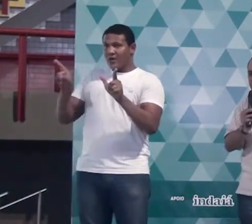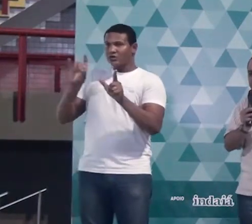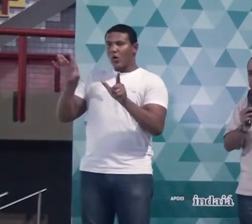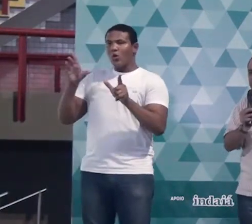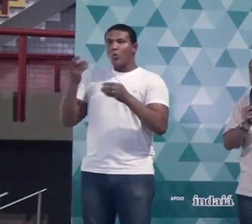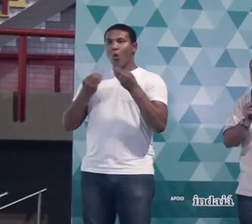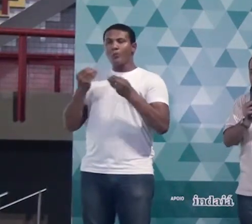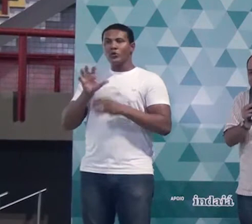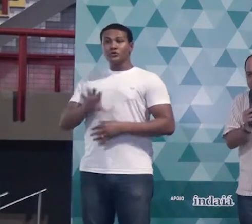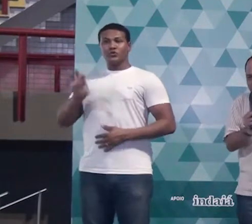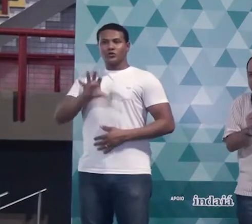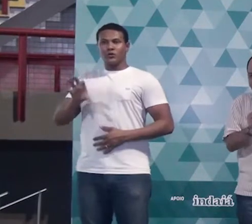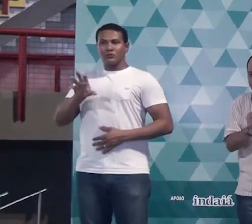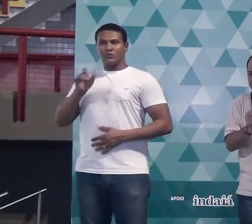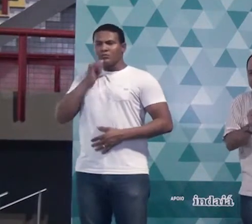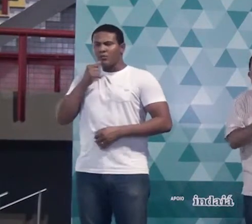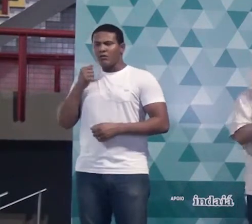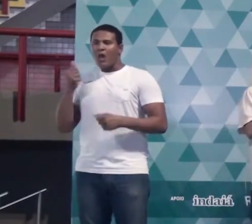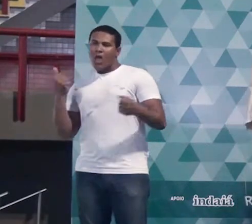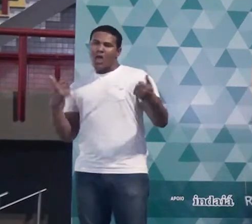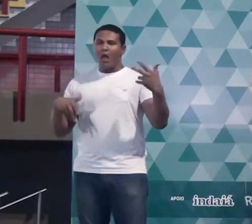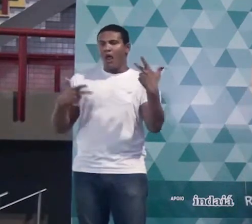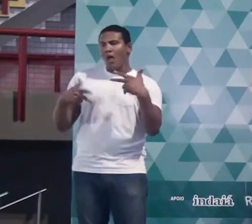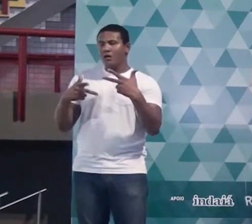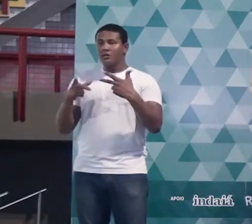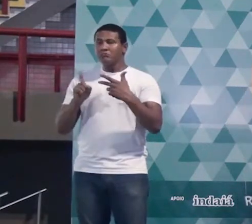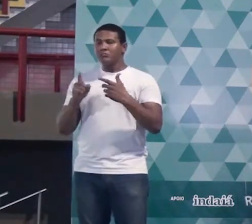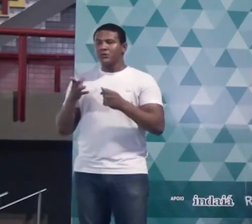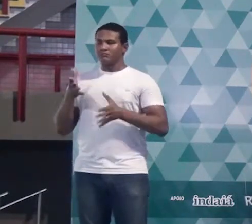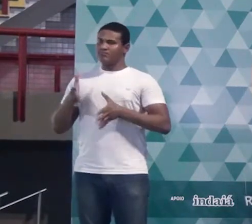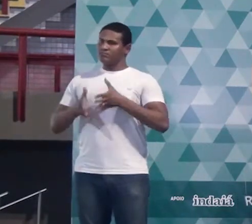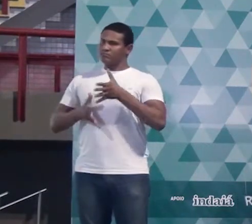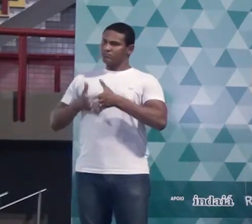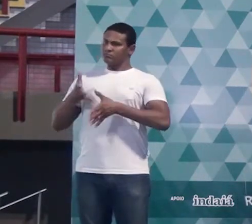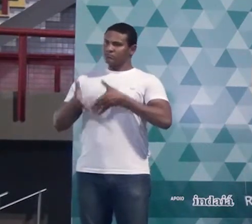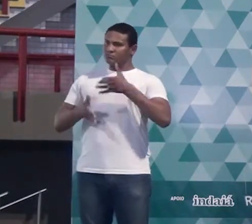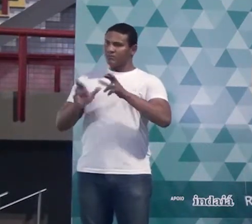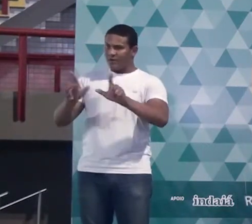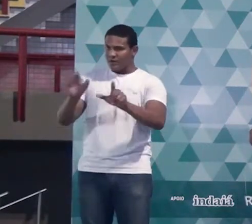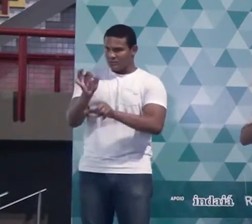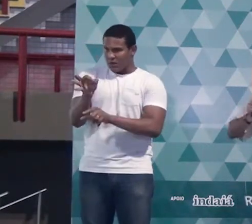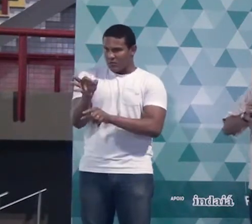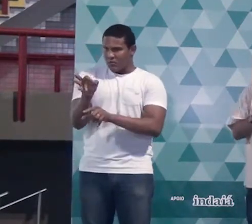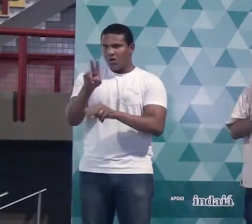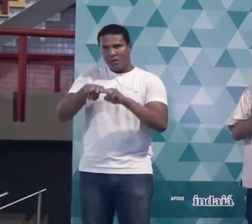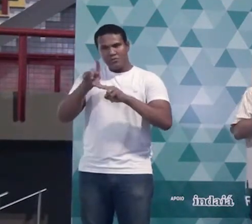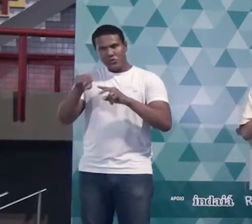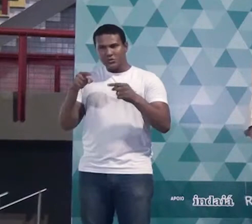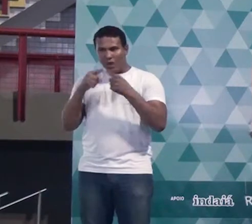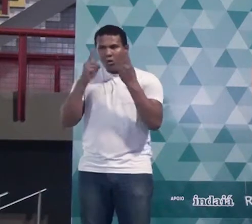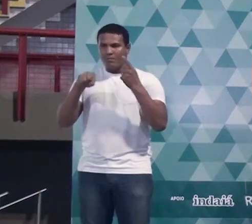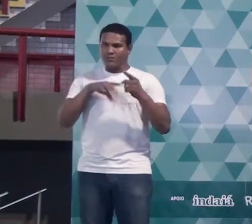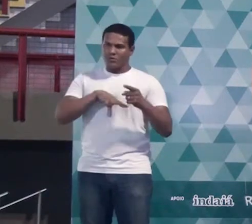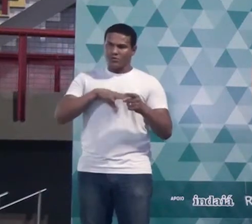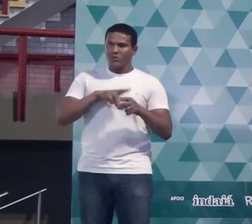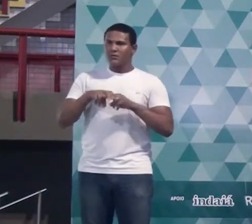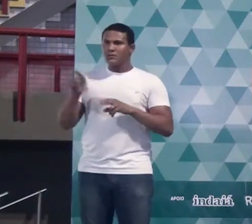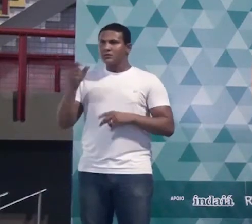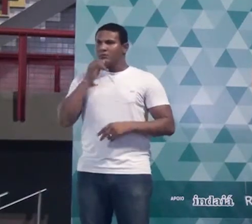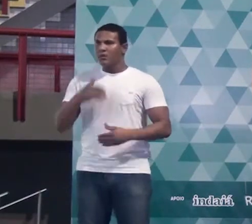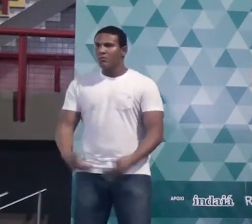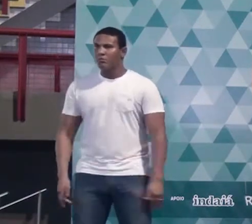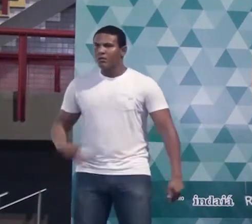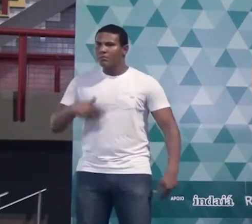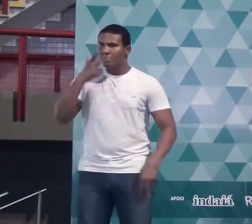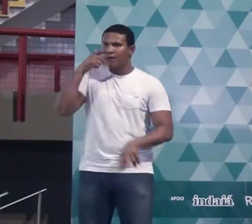casamento, e até em casamento não dá muito certo. Terno e gravata numa praia não dá muito certo. Assim como camiseta regata, bermudão florido,